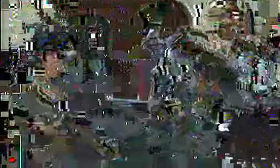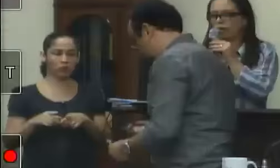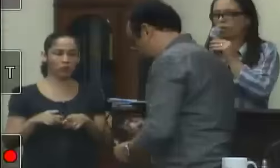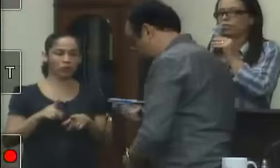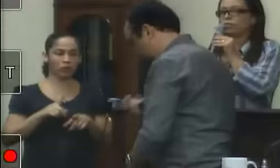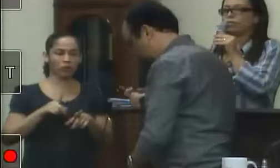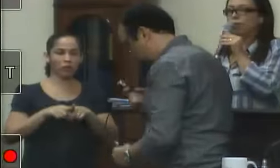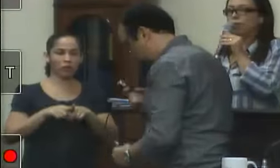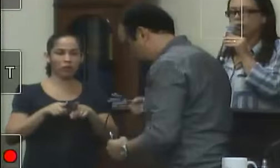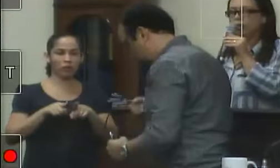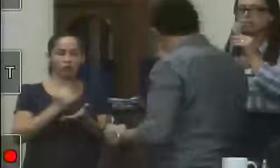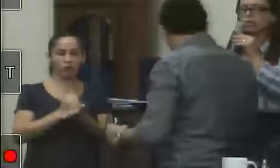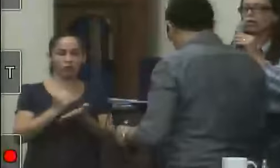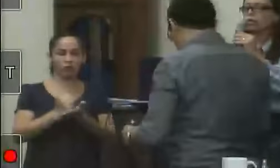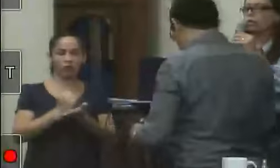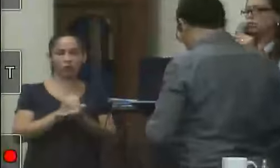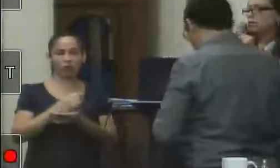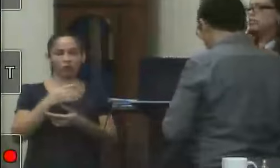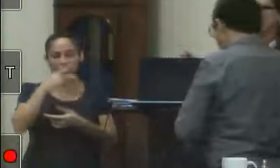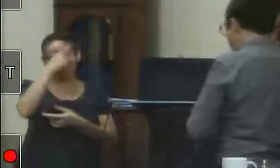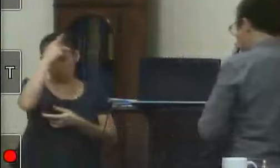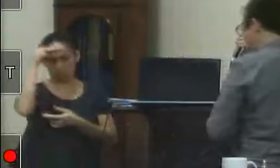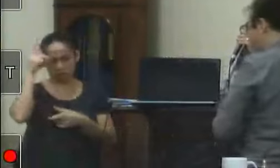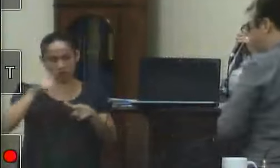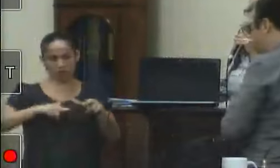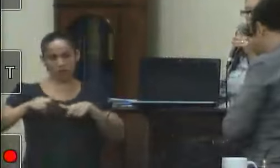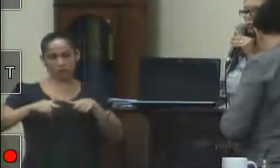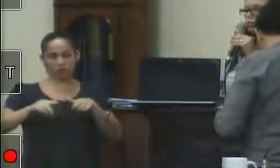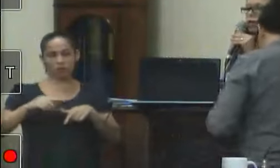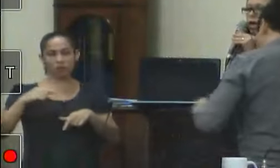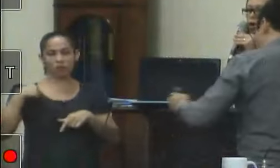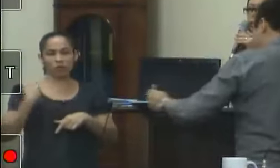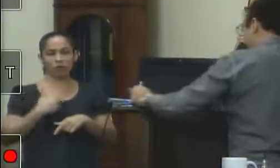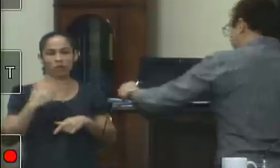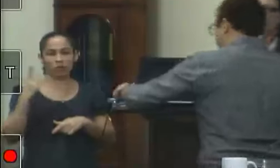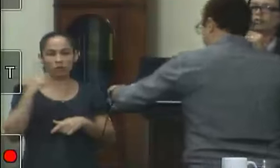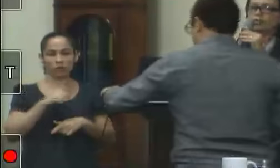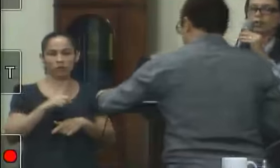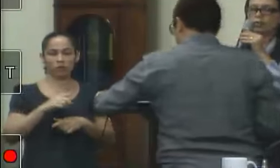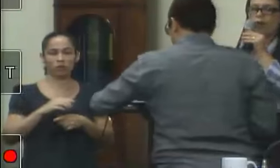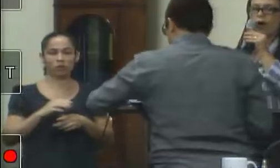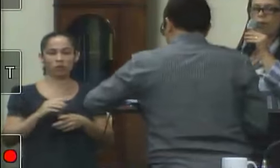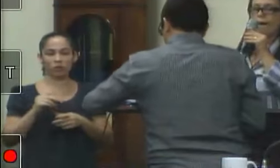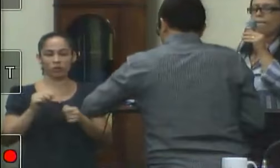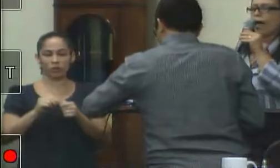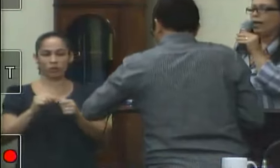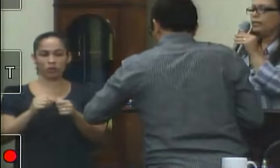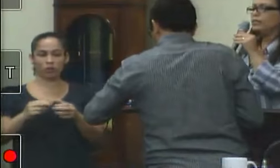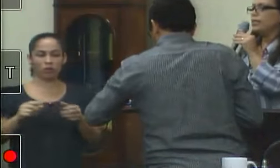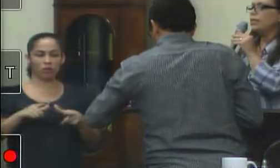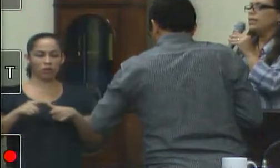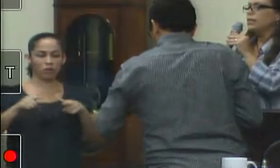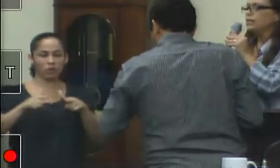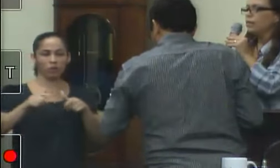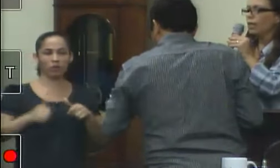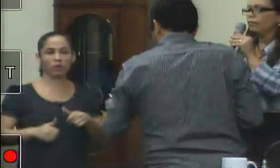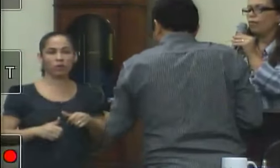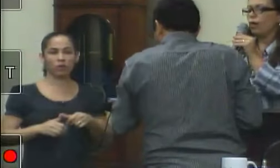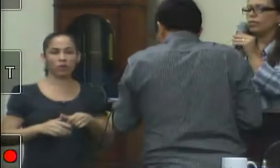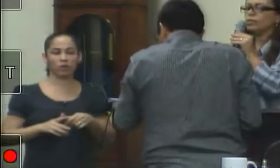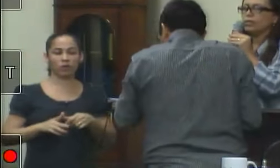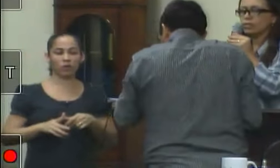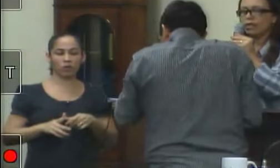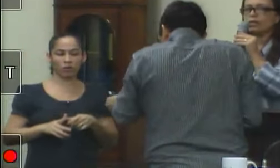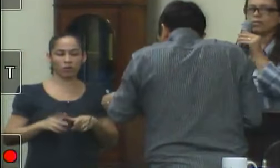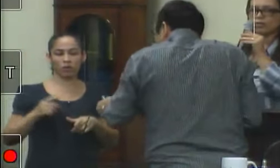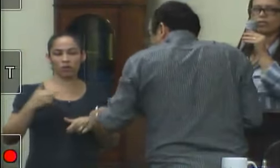quanto de recursos humanos, nós estamos conseguindo atender de uma forma, ainda não é a forma